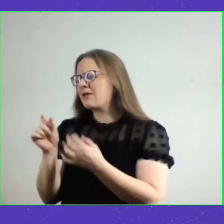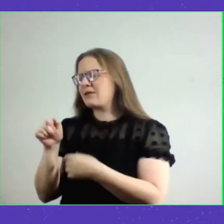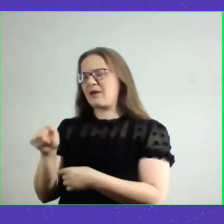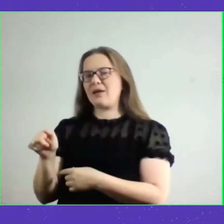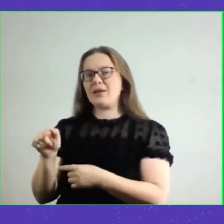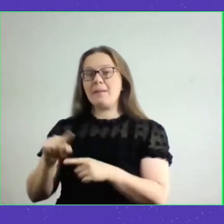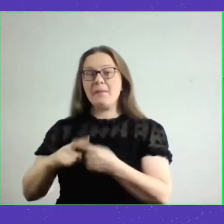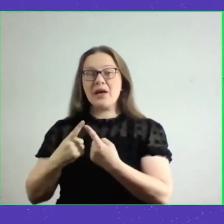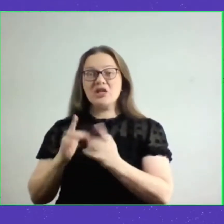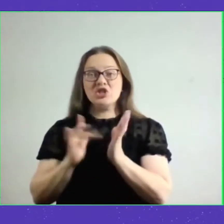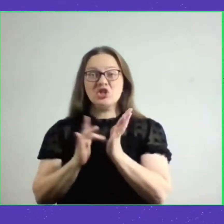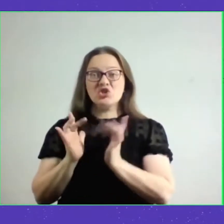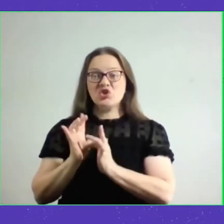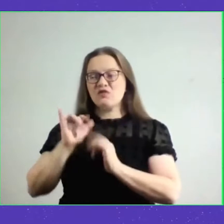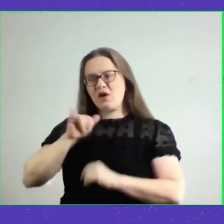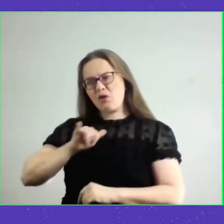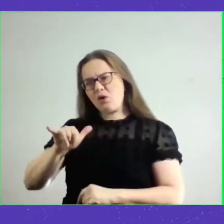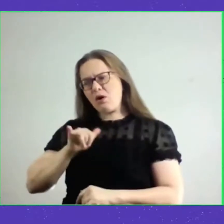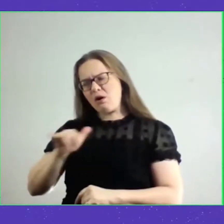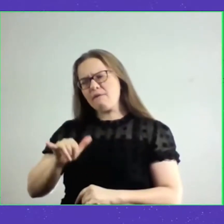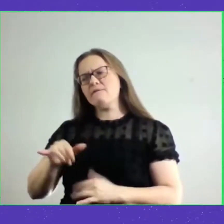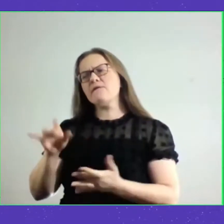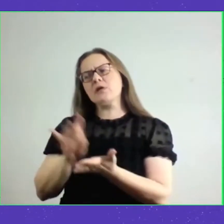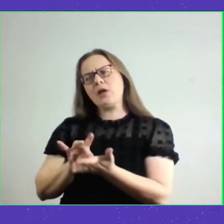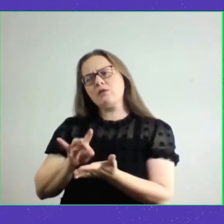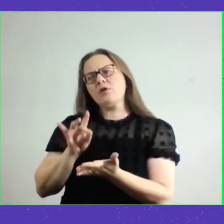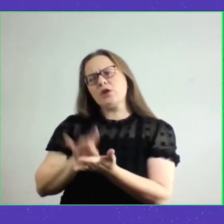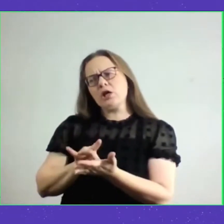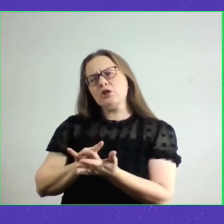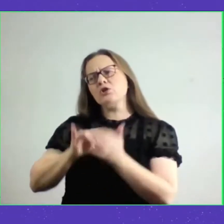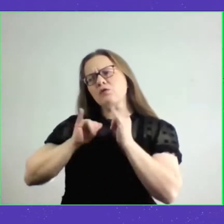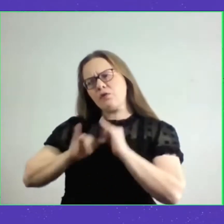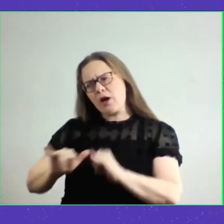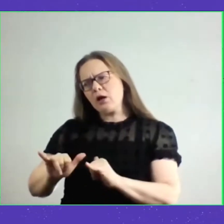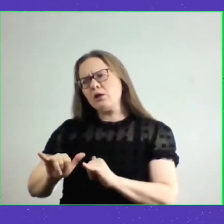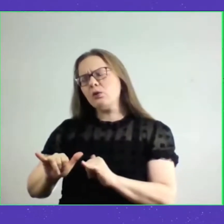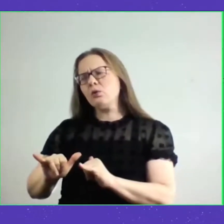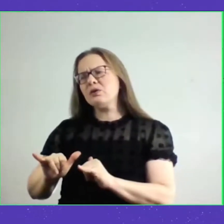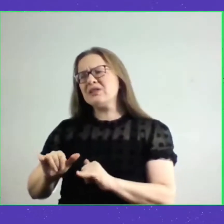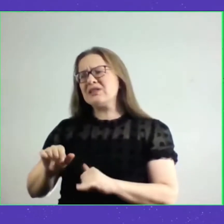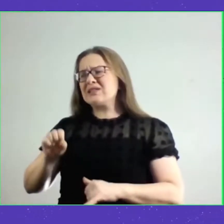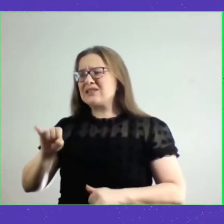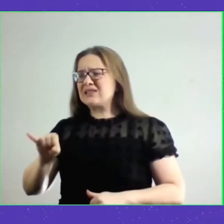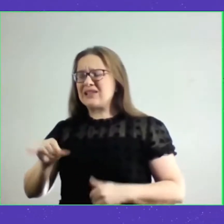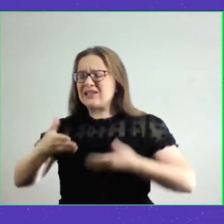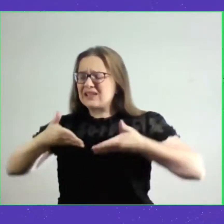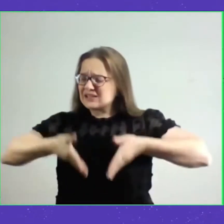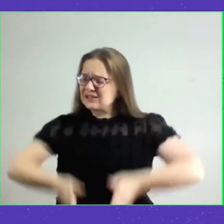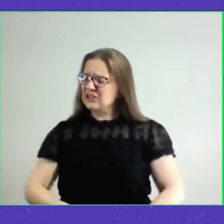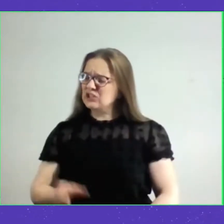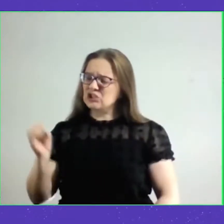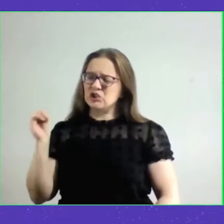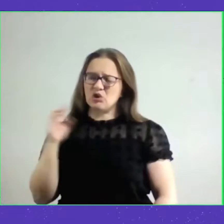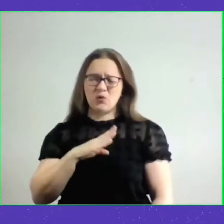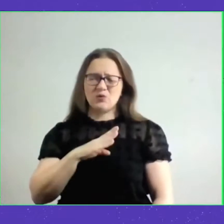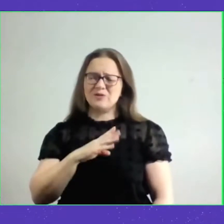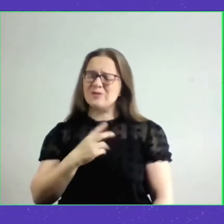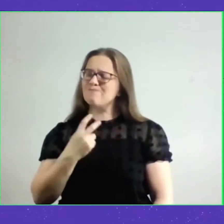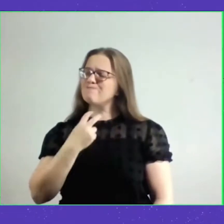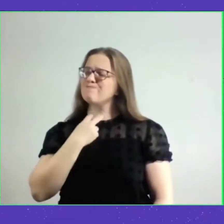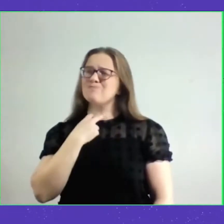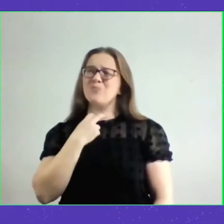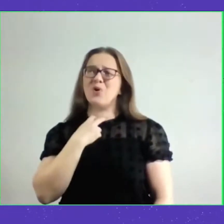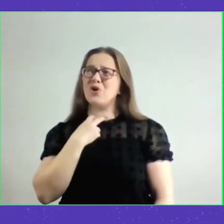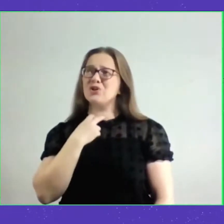verdade te digo, que se alguém não nascer de novo, não pode ver